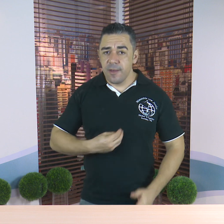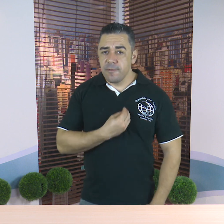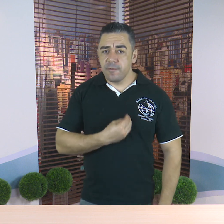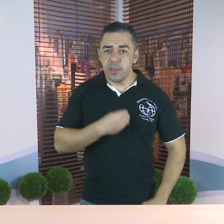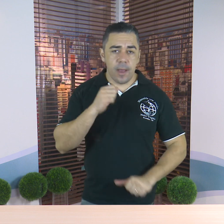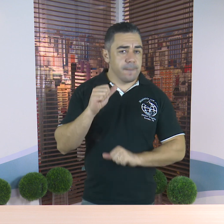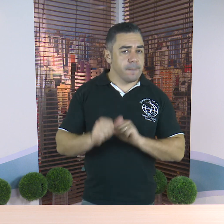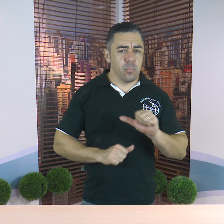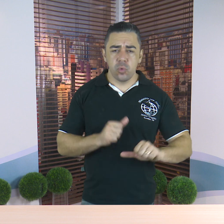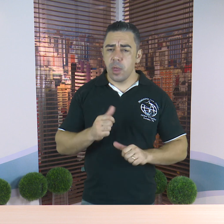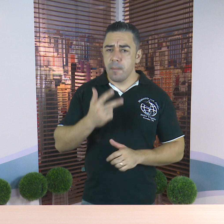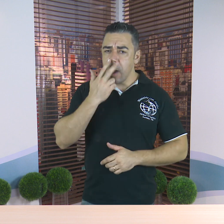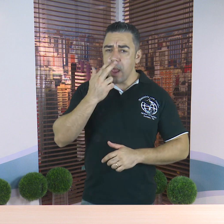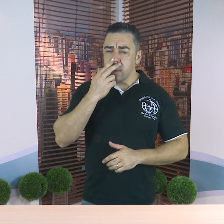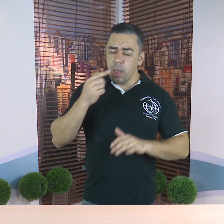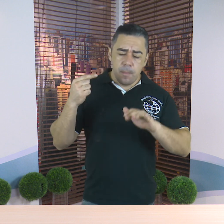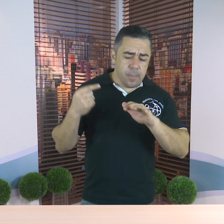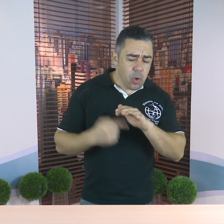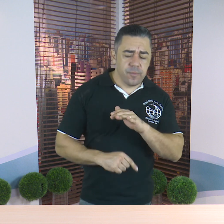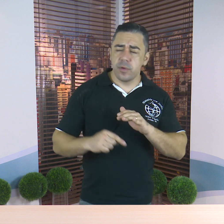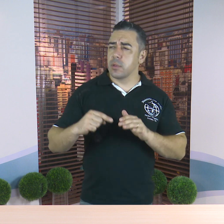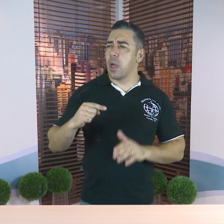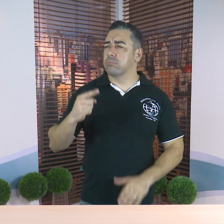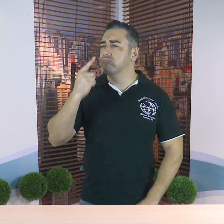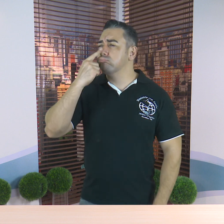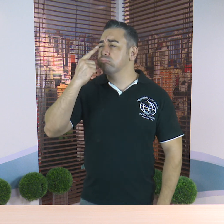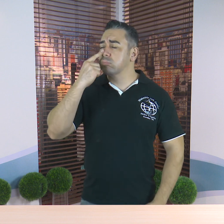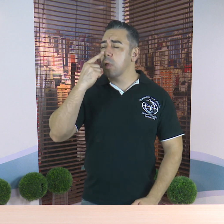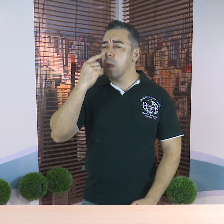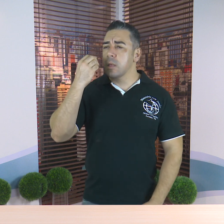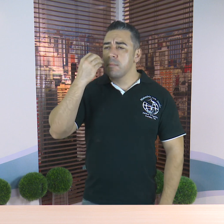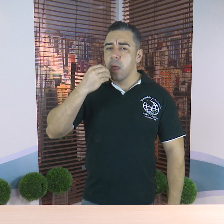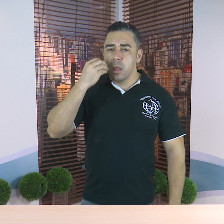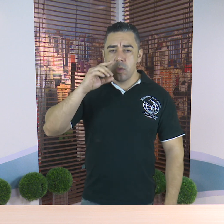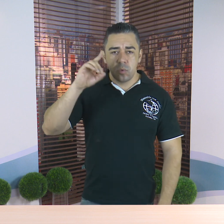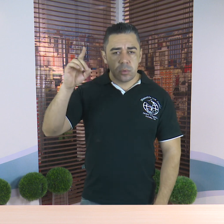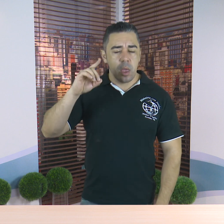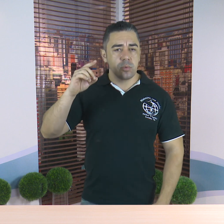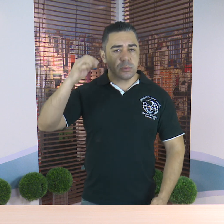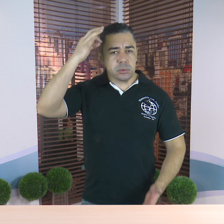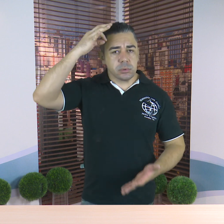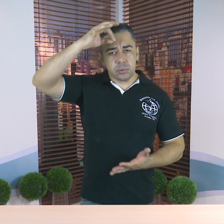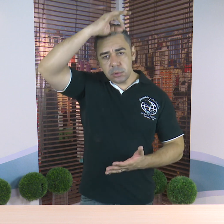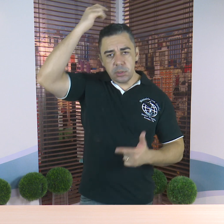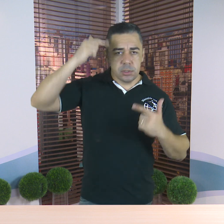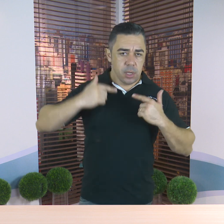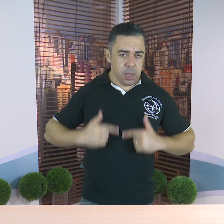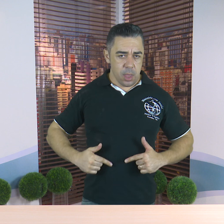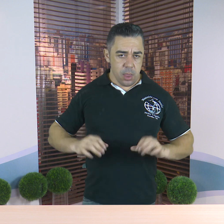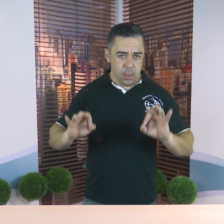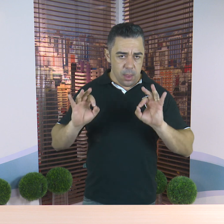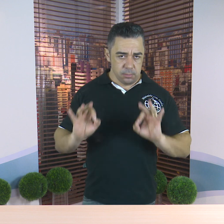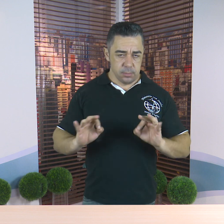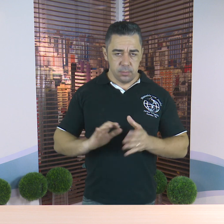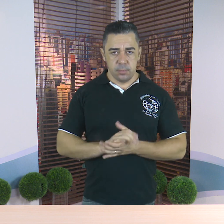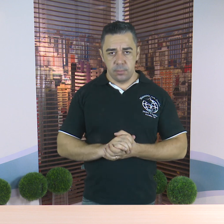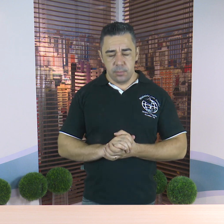transformada, aprofundada, marcada com beleza e santidade de modos memoráveis,